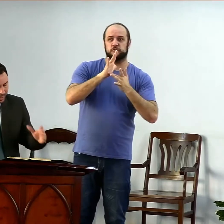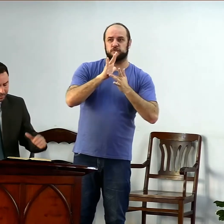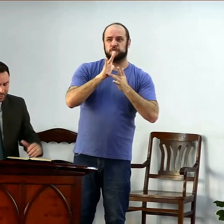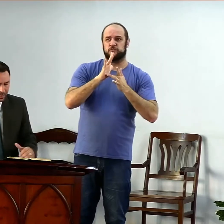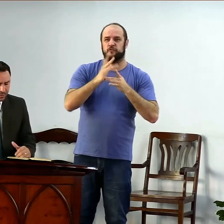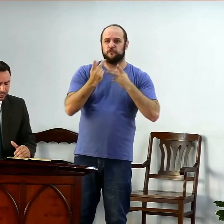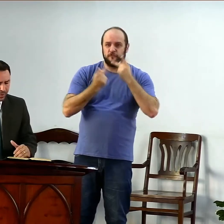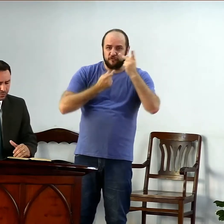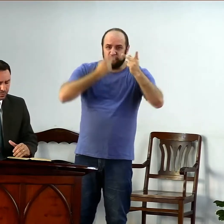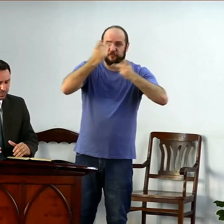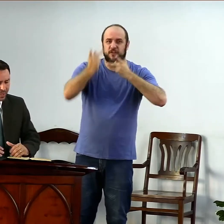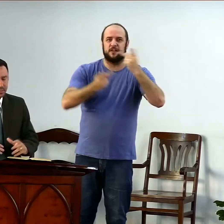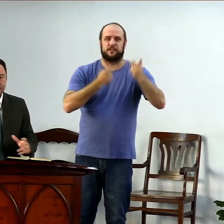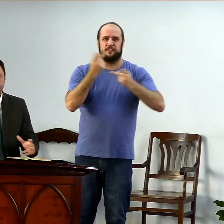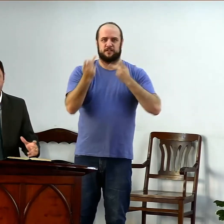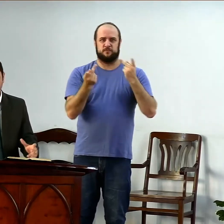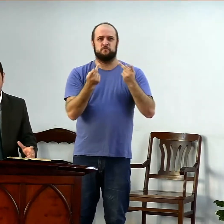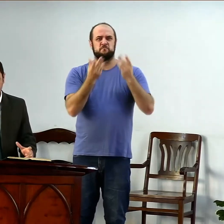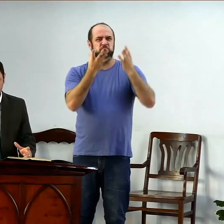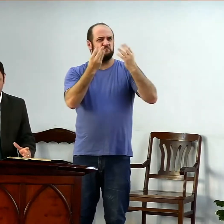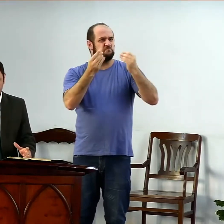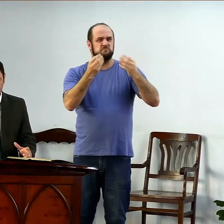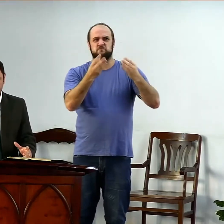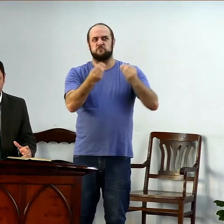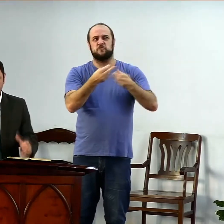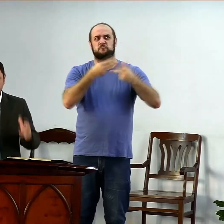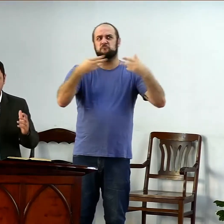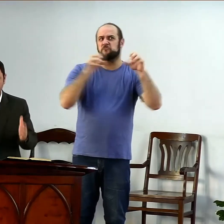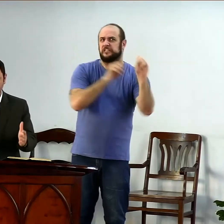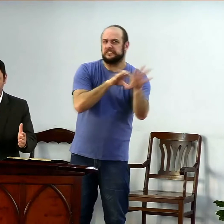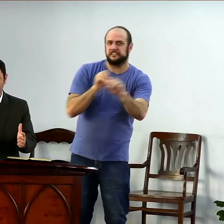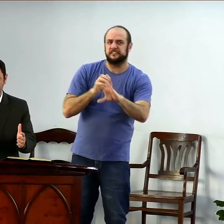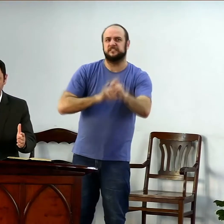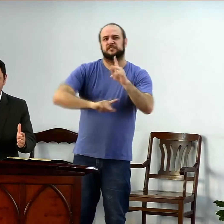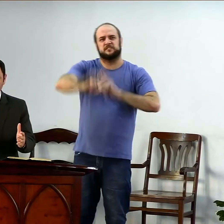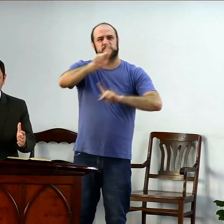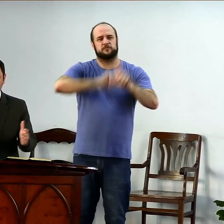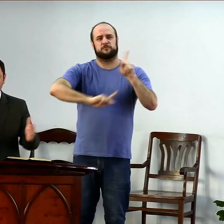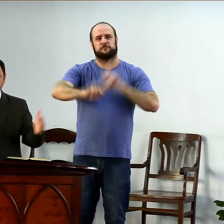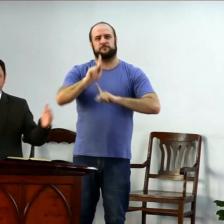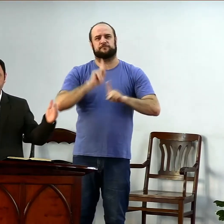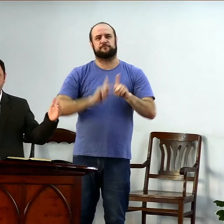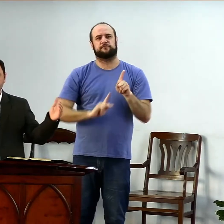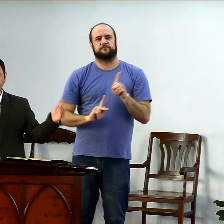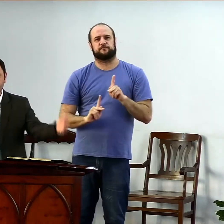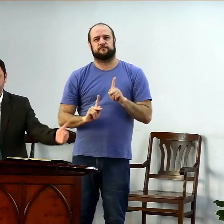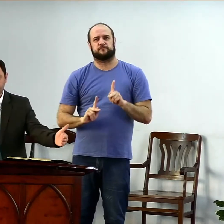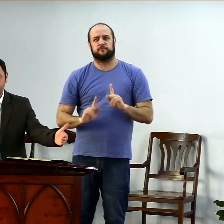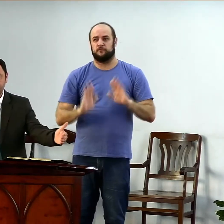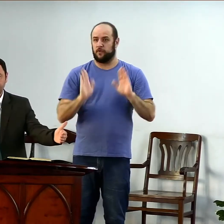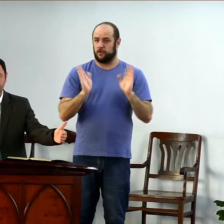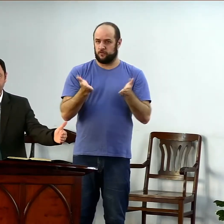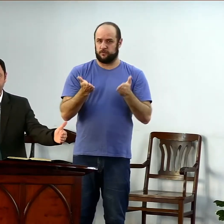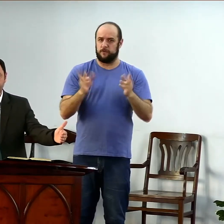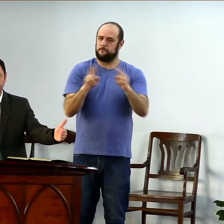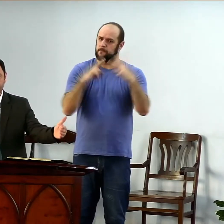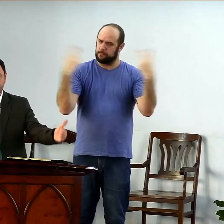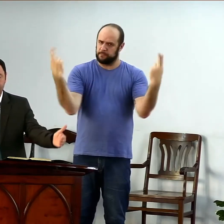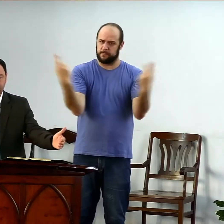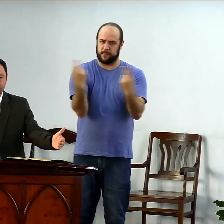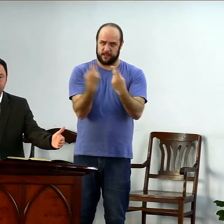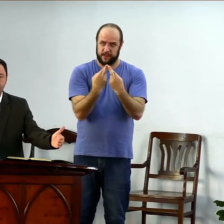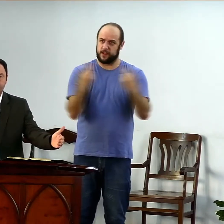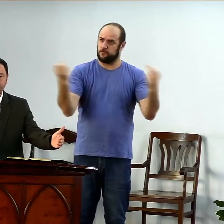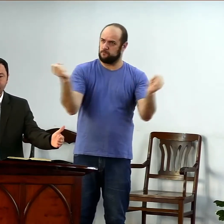de lá diversos ensinamentos para o povo, que agora, diante do reino estabelecido por meio